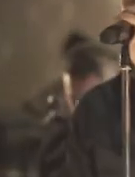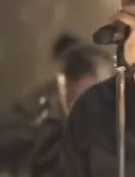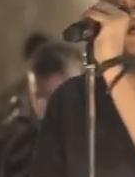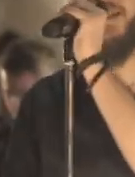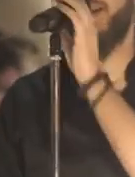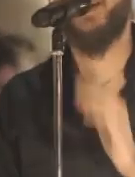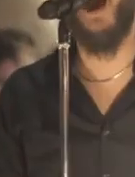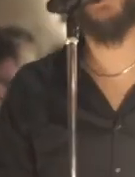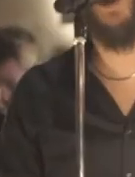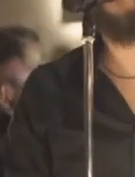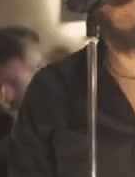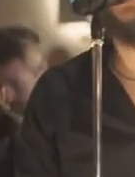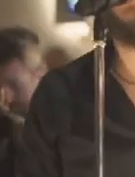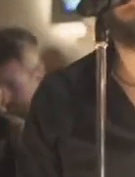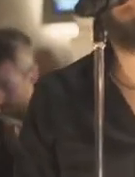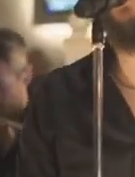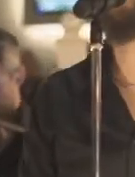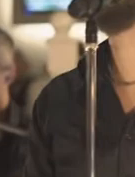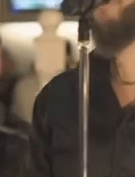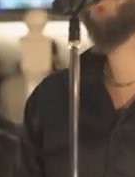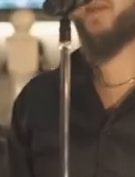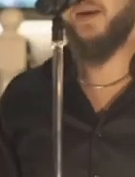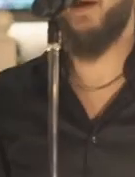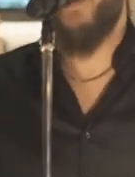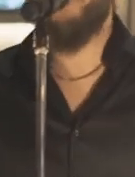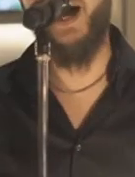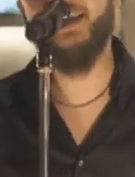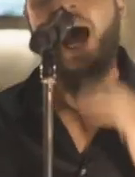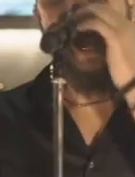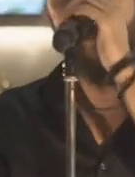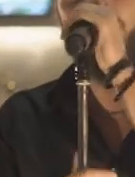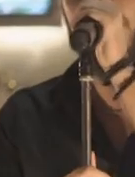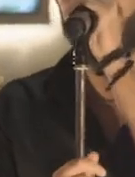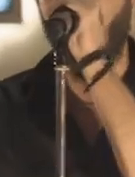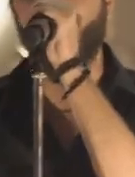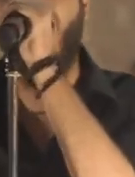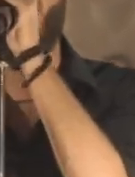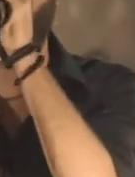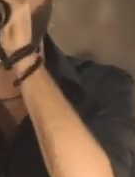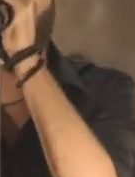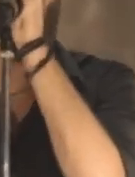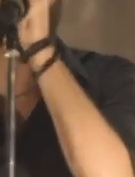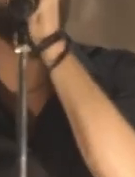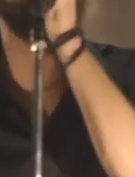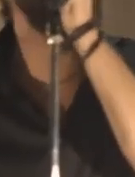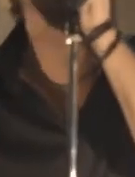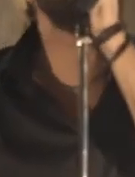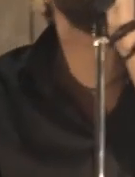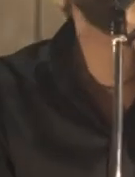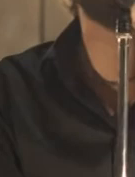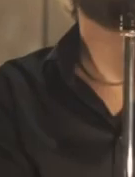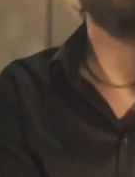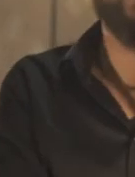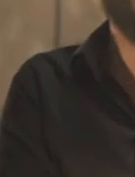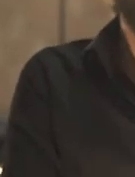penso che voi appunto ammiro moltissimo questo spirito di non di non arresa un